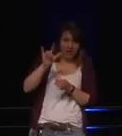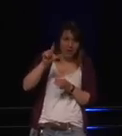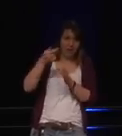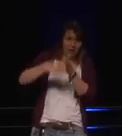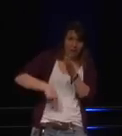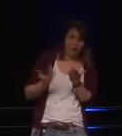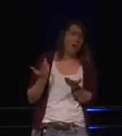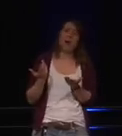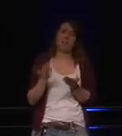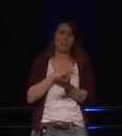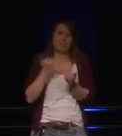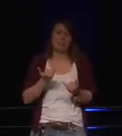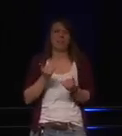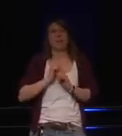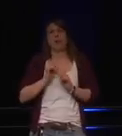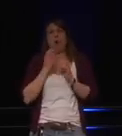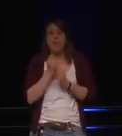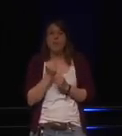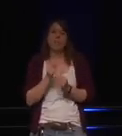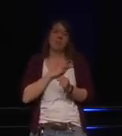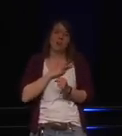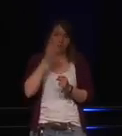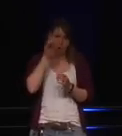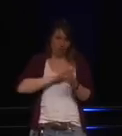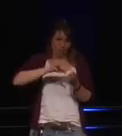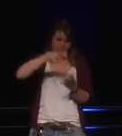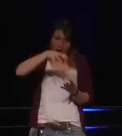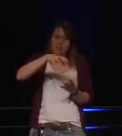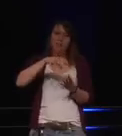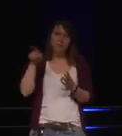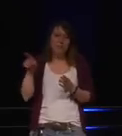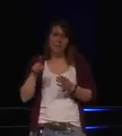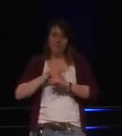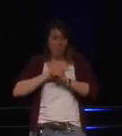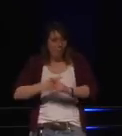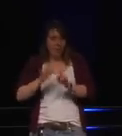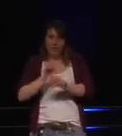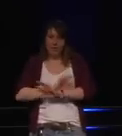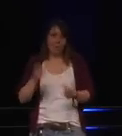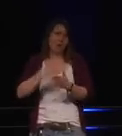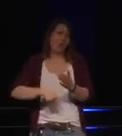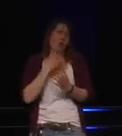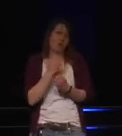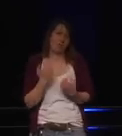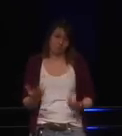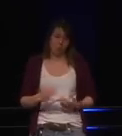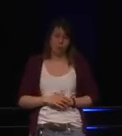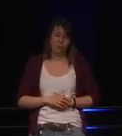O sea, que debería estar fuera del mercado.